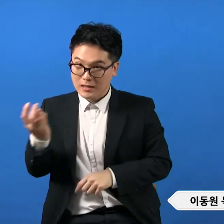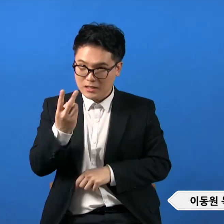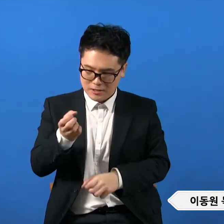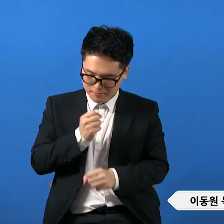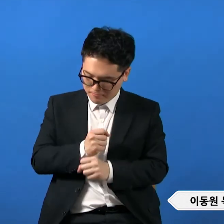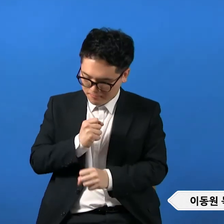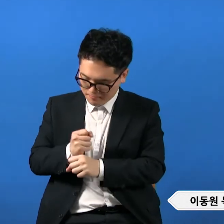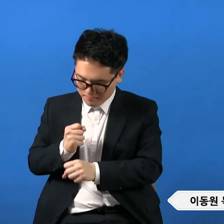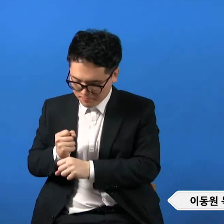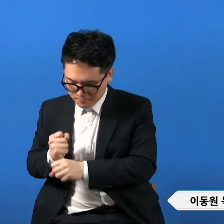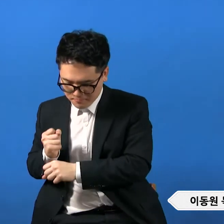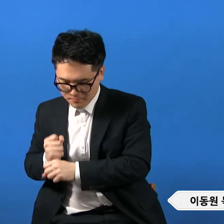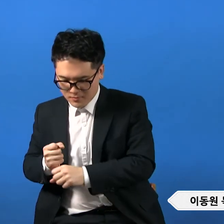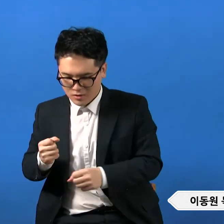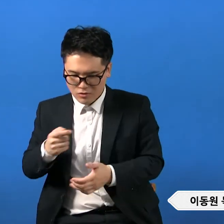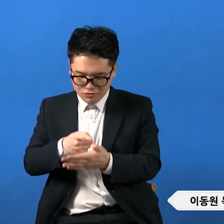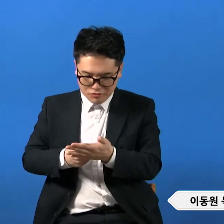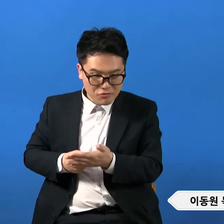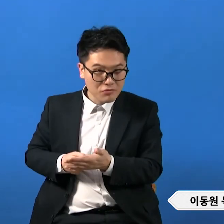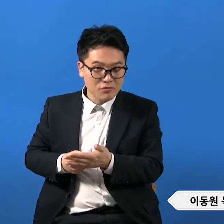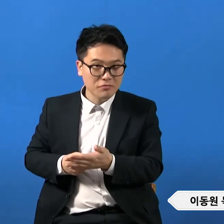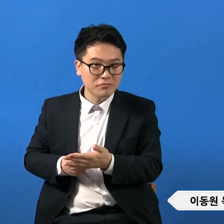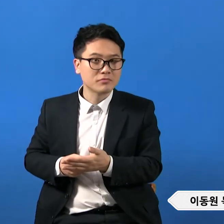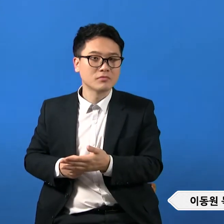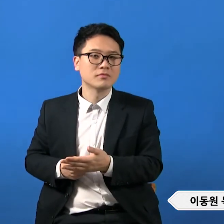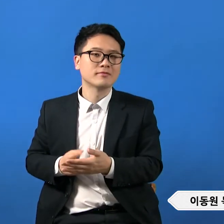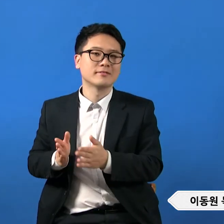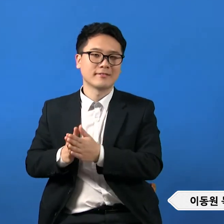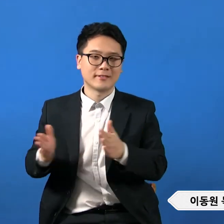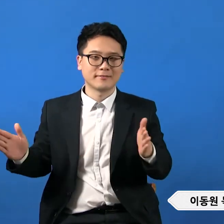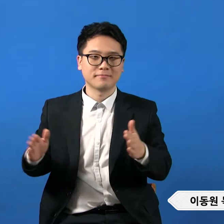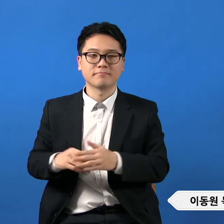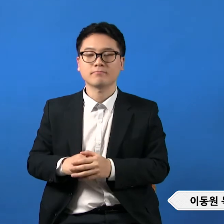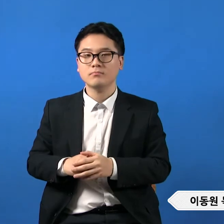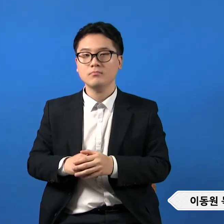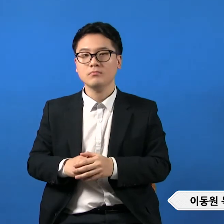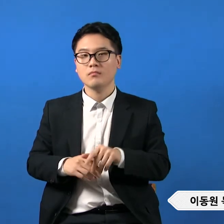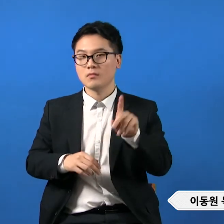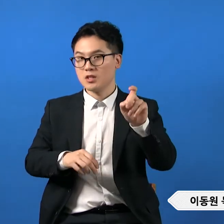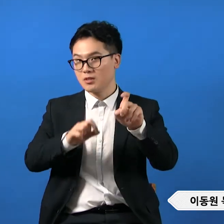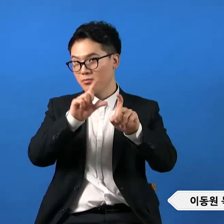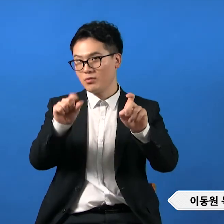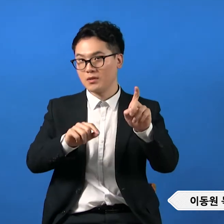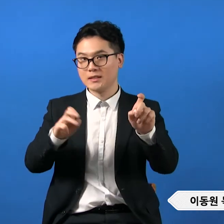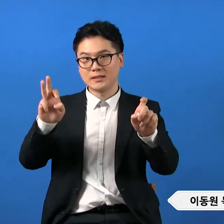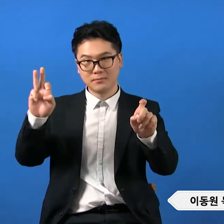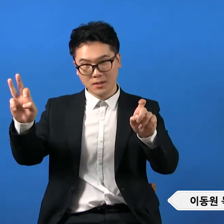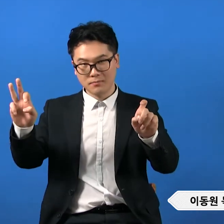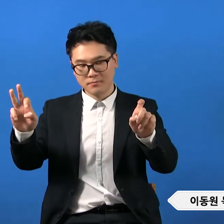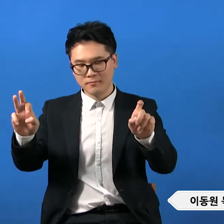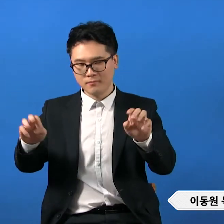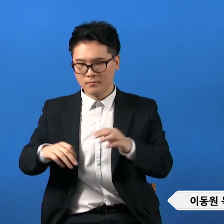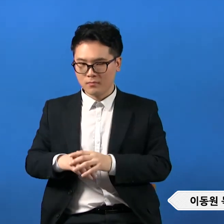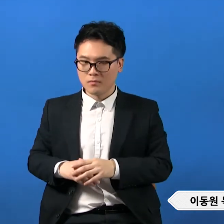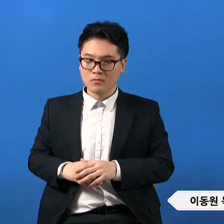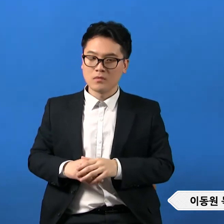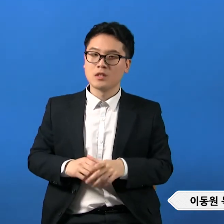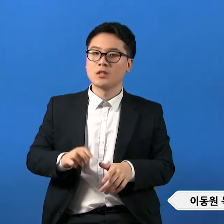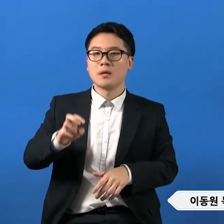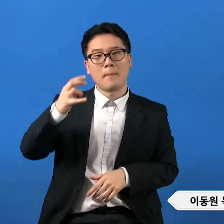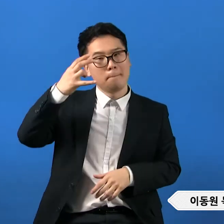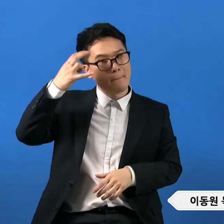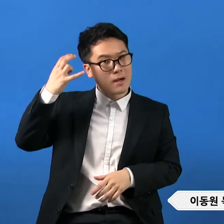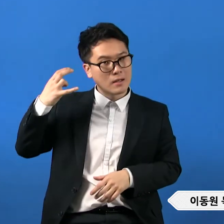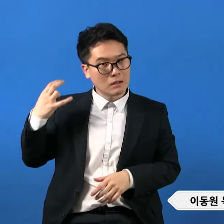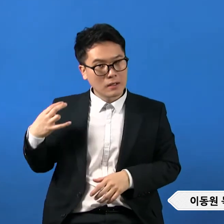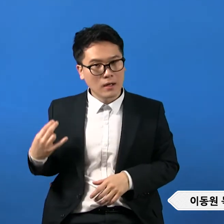공사, 수술 작업에 들어갔습니다. 그리고 11월 13일 날 그들은 숨을 죽이면서 이 마돈나, 이